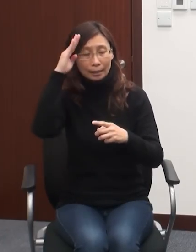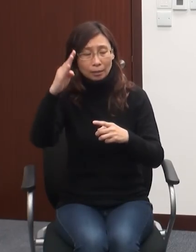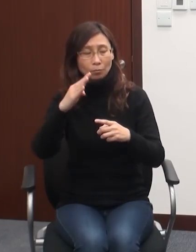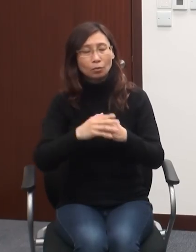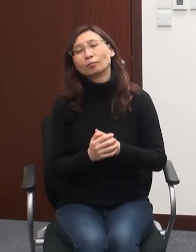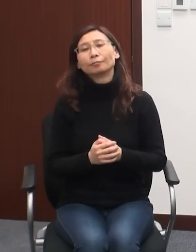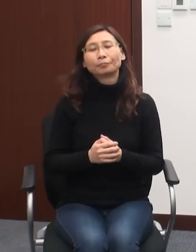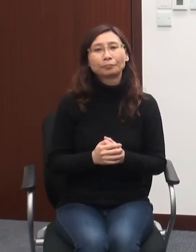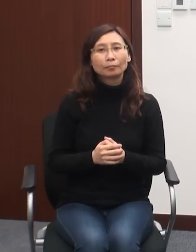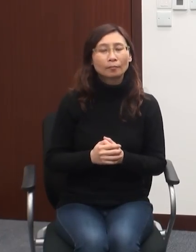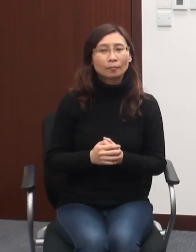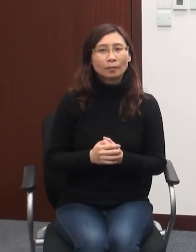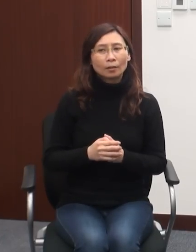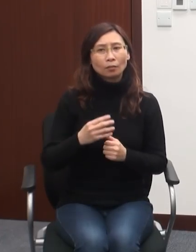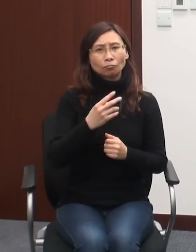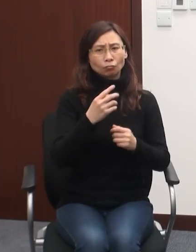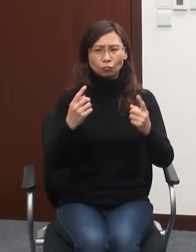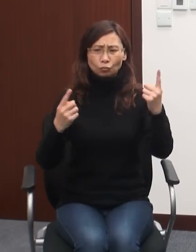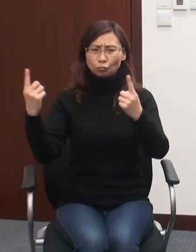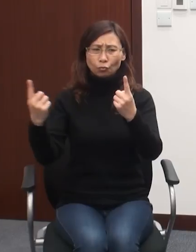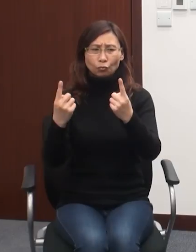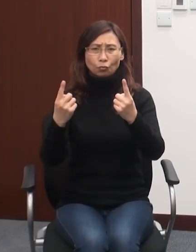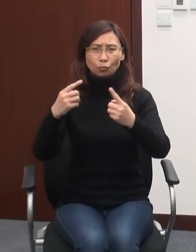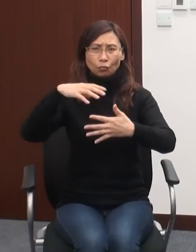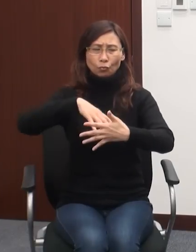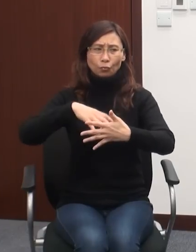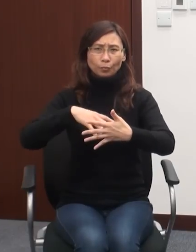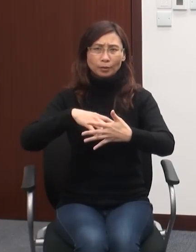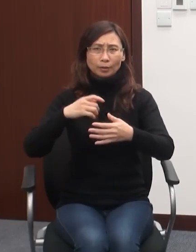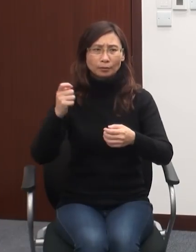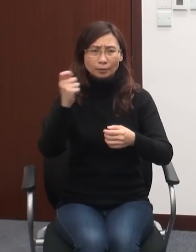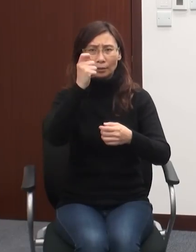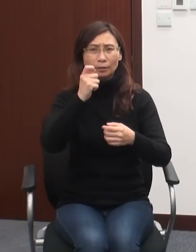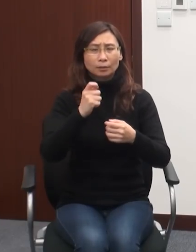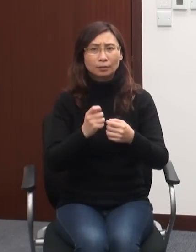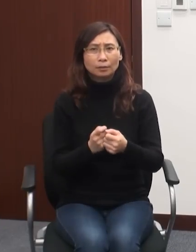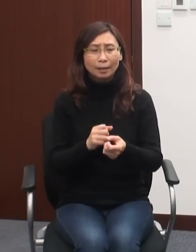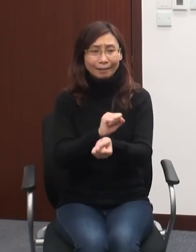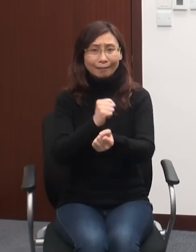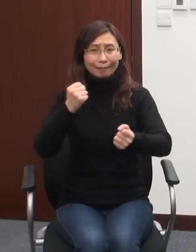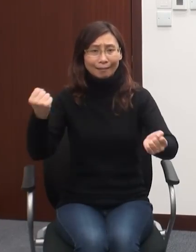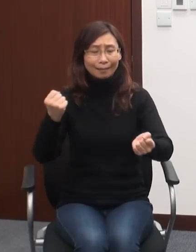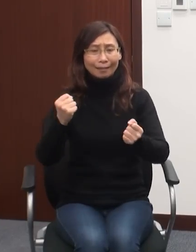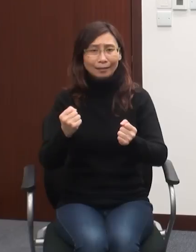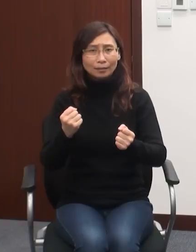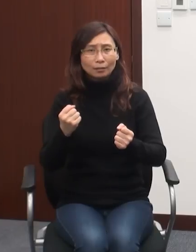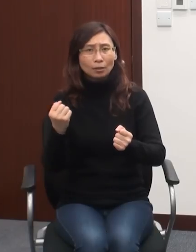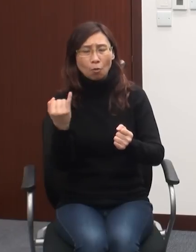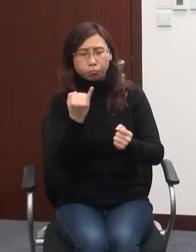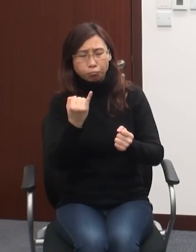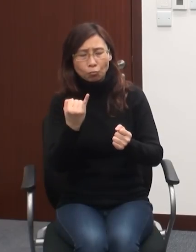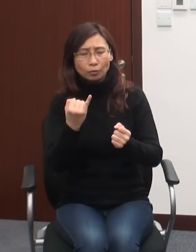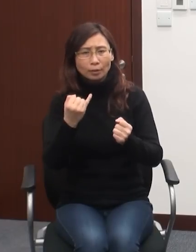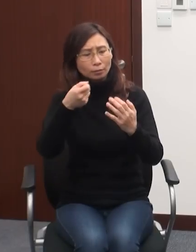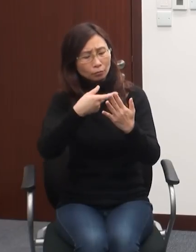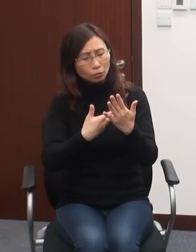改革咁啊，所以其實佢係兩個之間就嗰啲即時嘅紓困措施咧，或者一啲